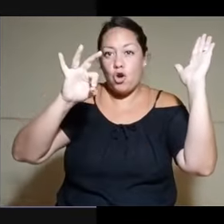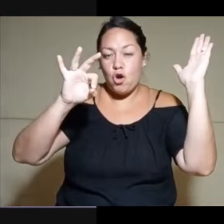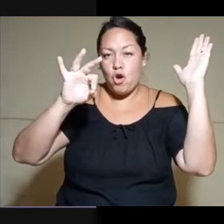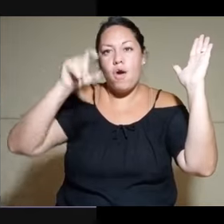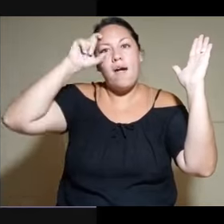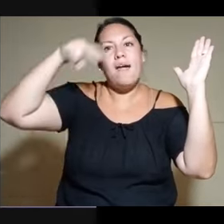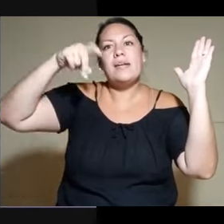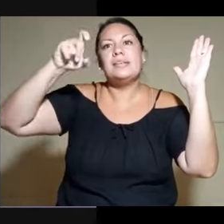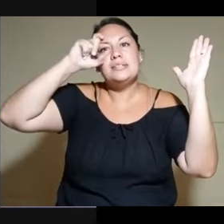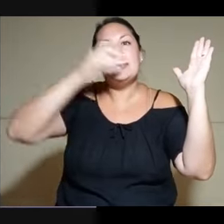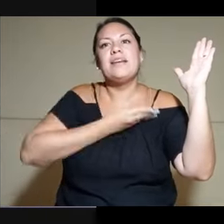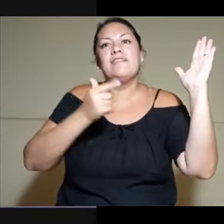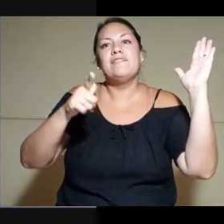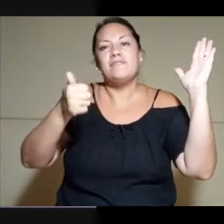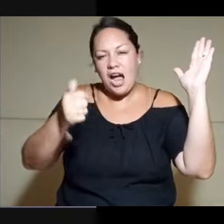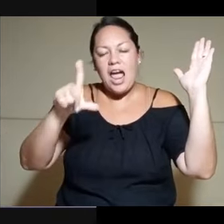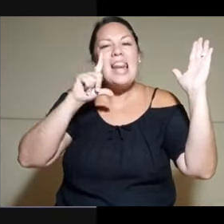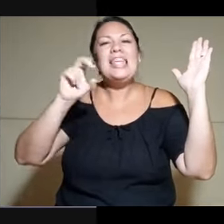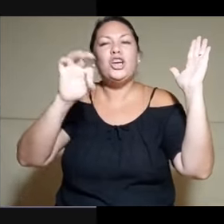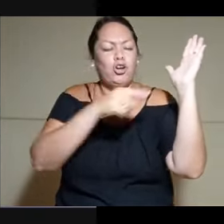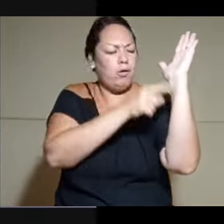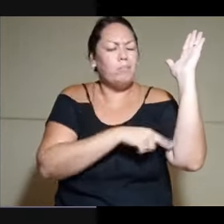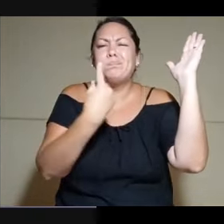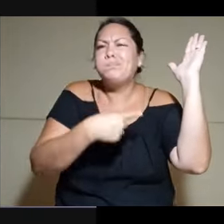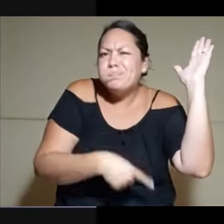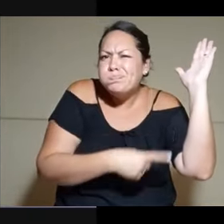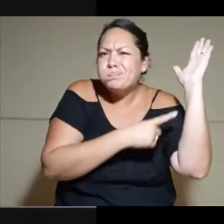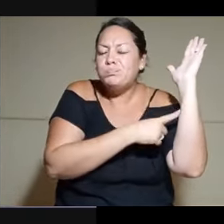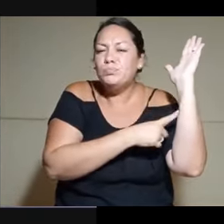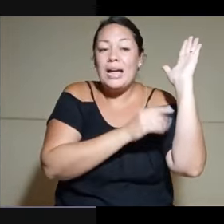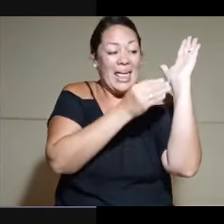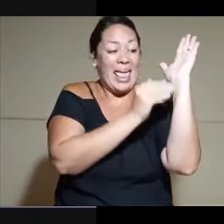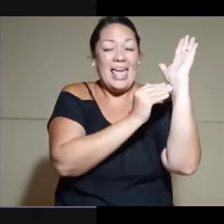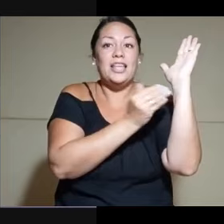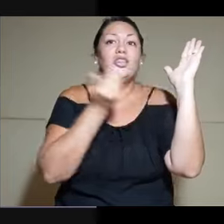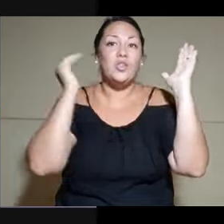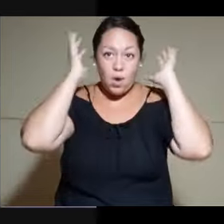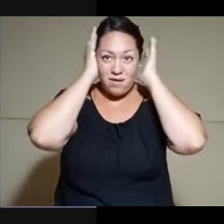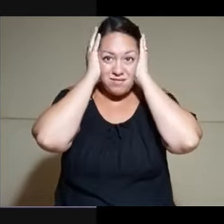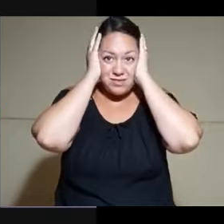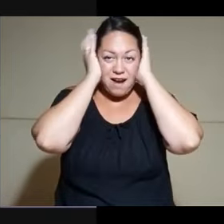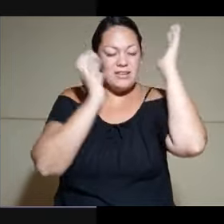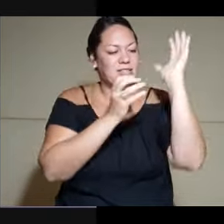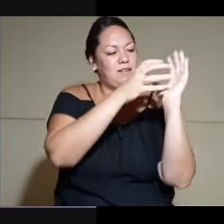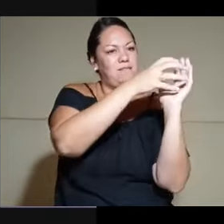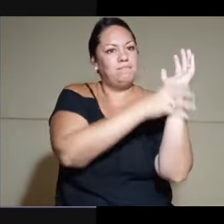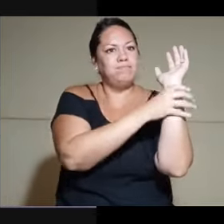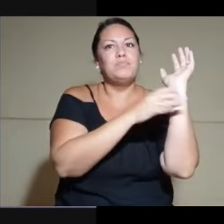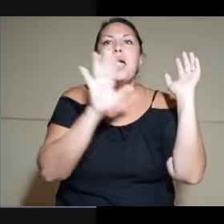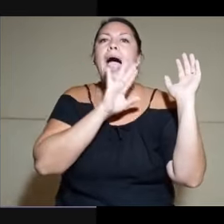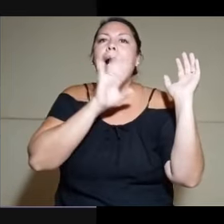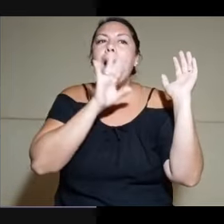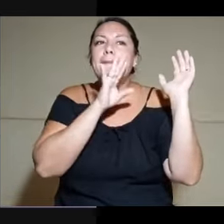día de hoy el tronco encefálico. ¿Y cuál es el tronco encefálico? Es la primera porción, ¿no es cierto?, que